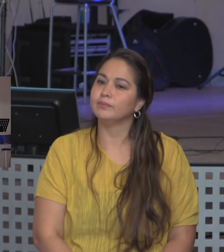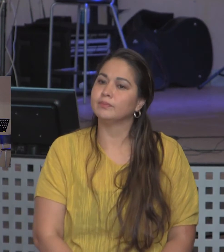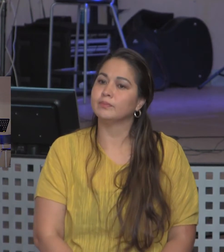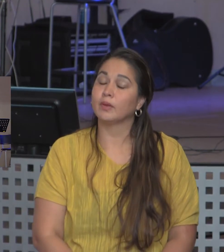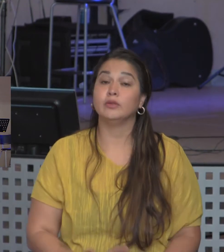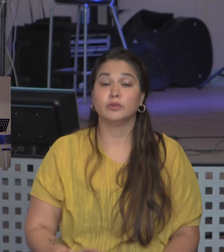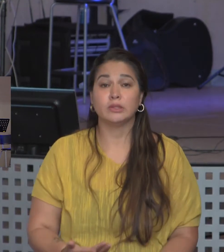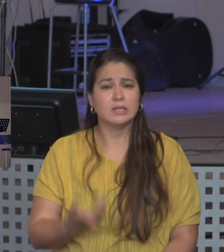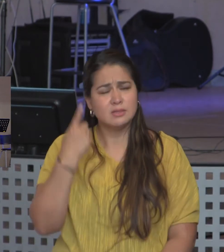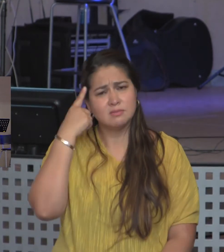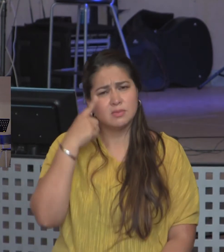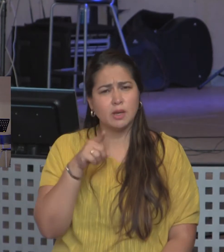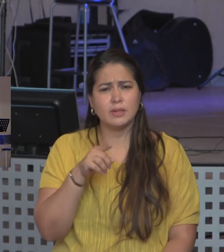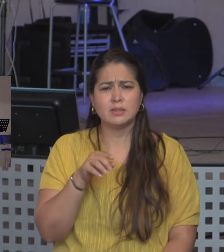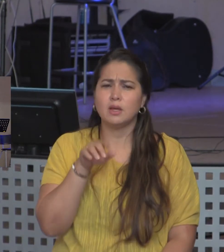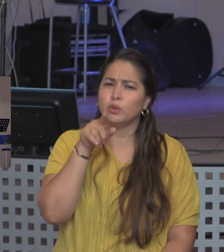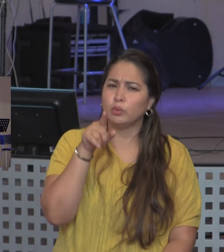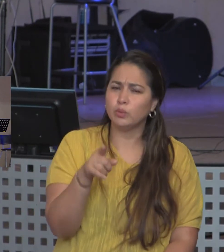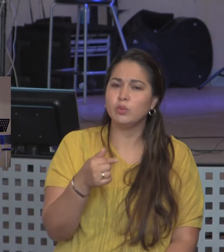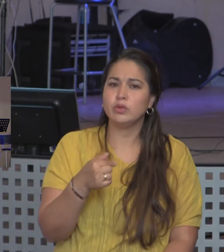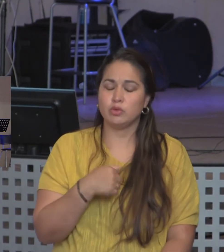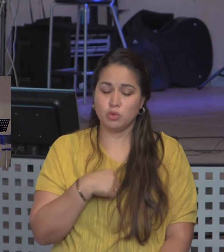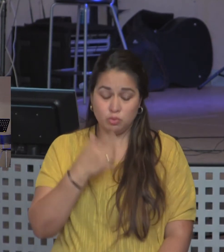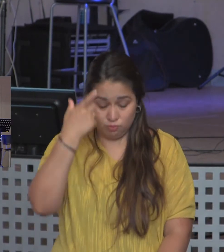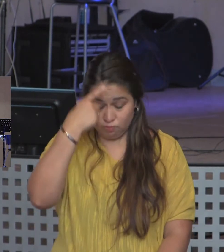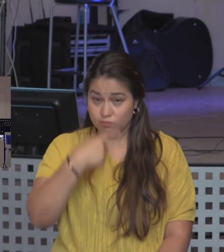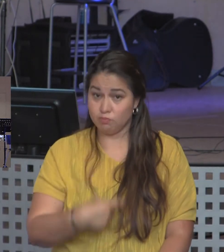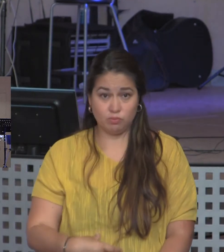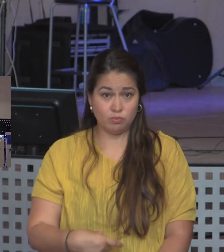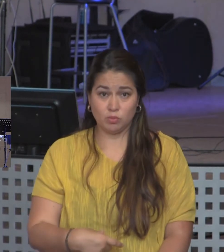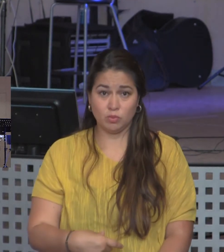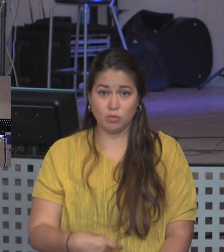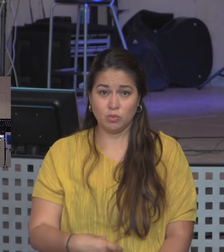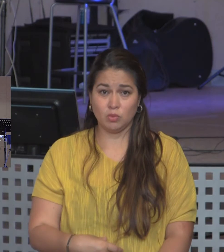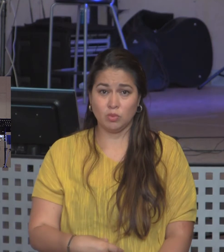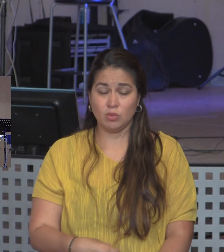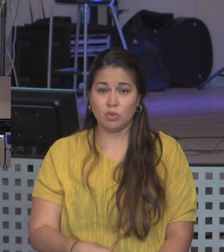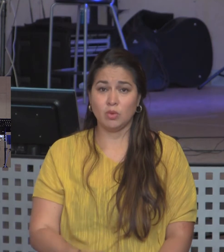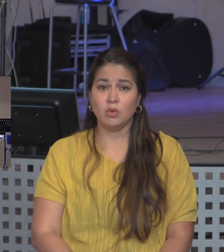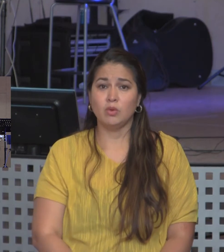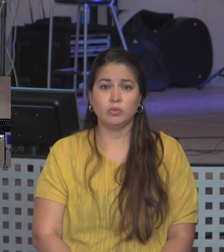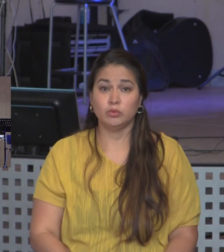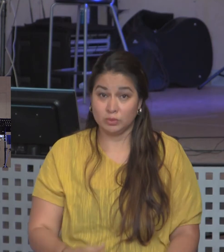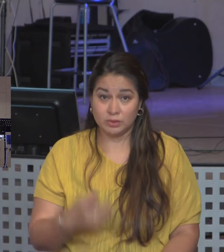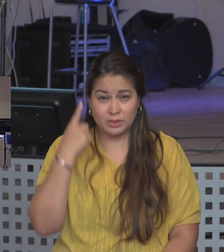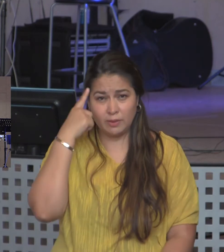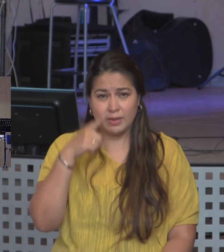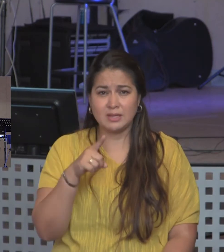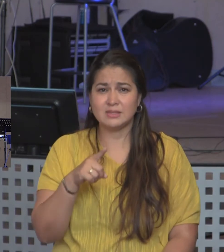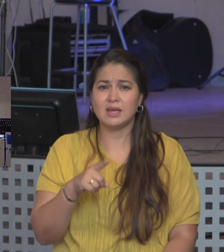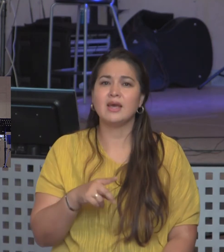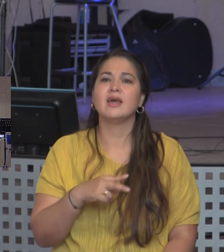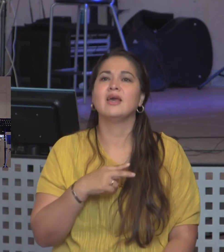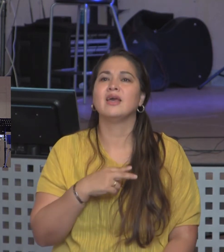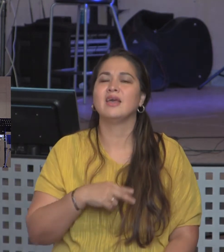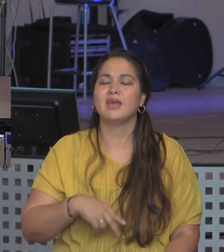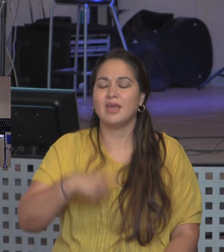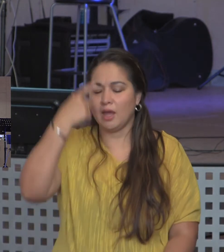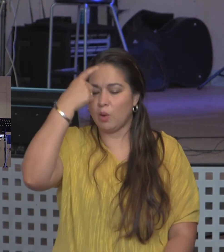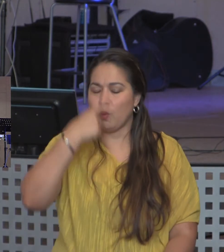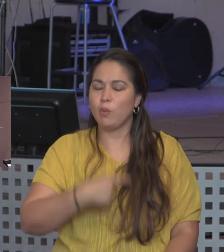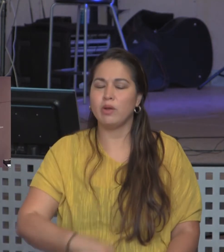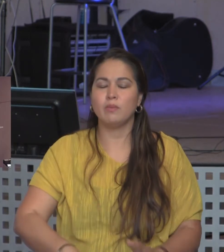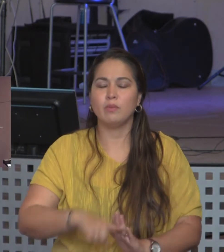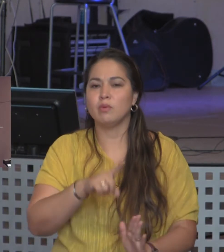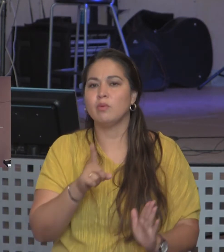¿Sabes que tú y yo, nuestro ser, oye más a Dios de